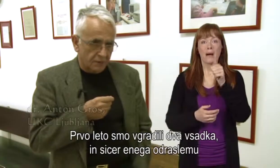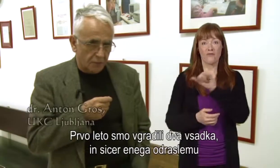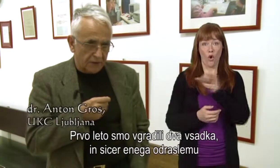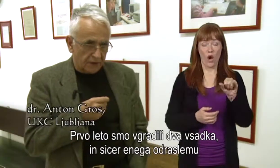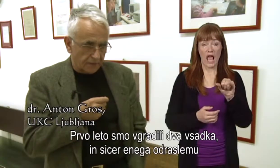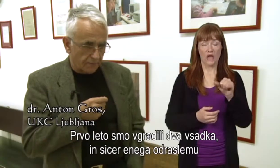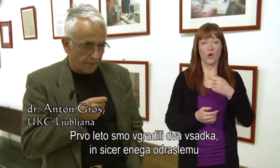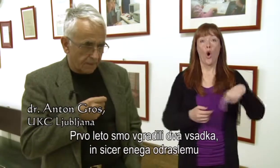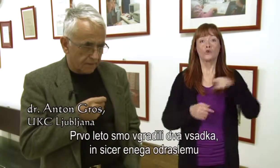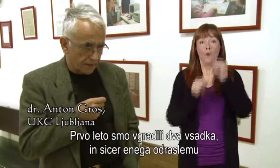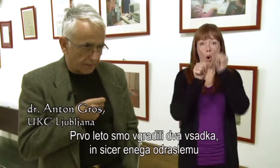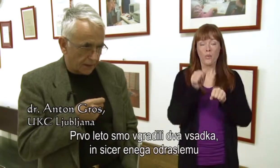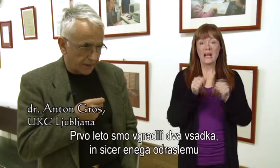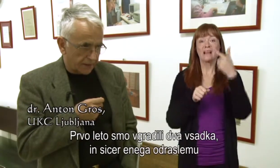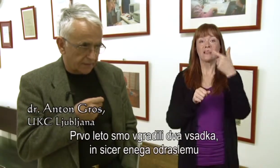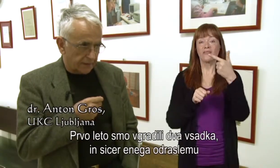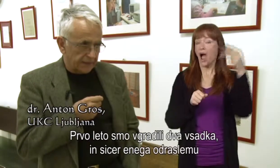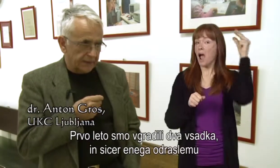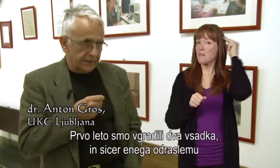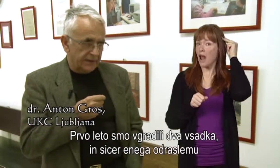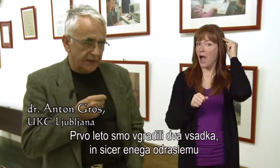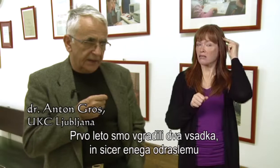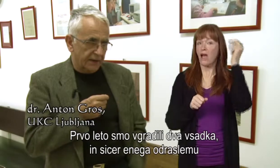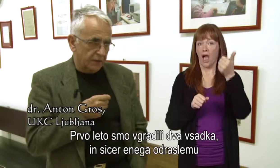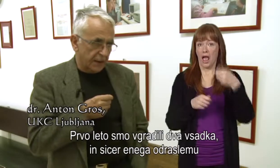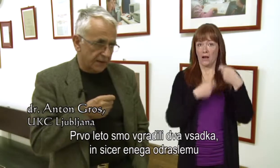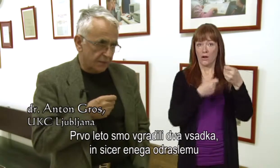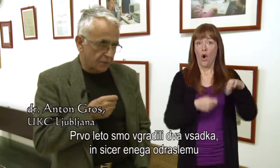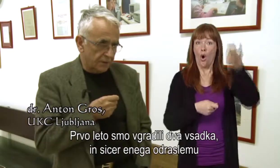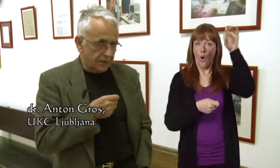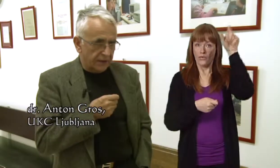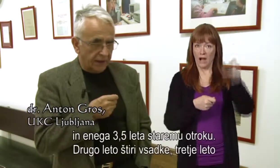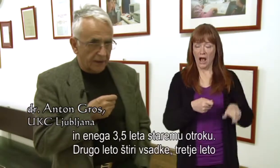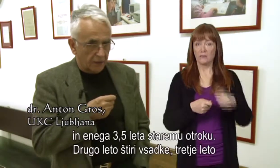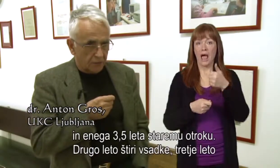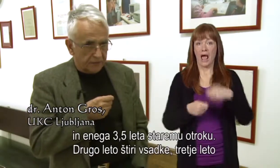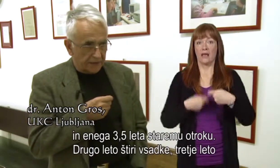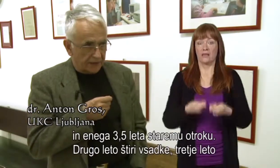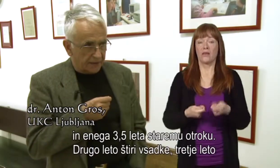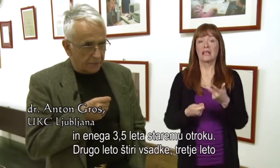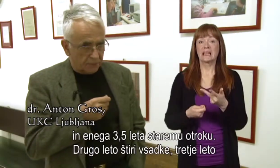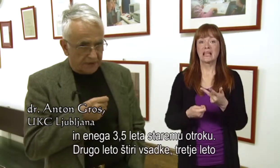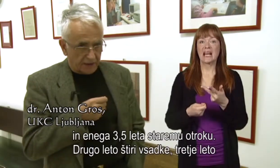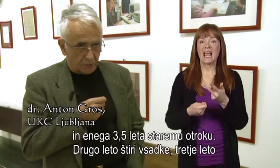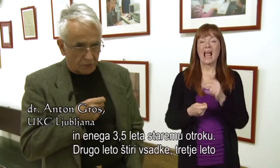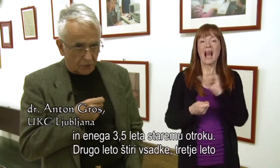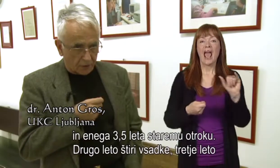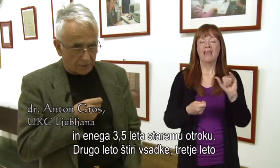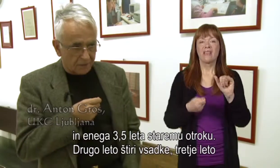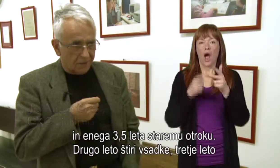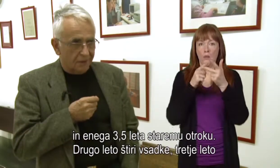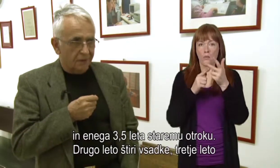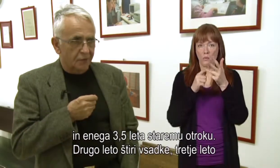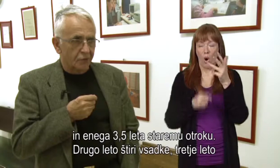Prvo leto smo vgradili 2 implanta, in sicer enega odraslemu in enega 3 leta in pol staremu